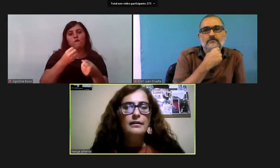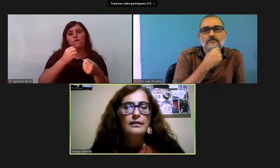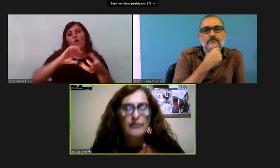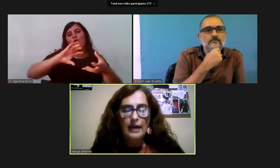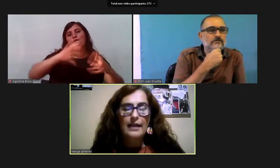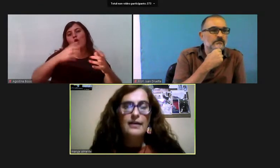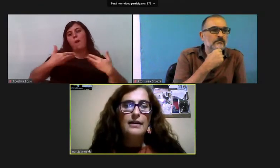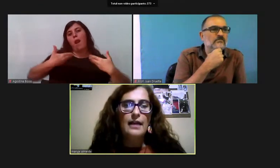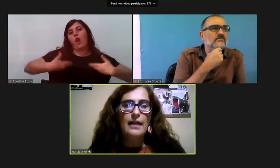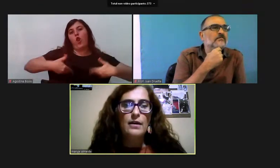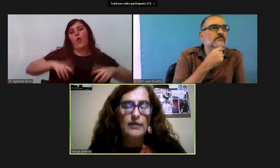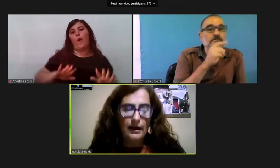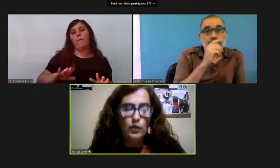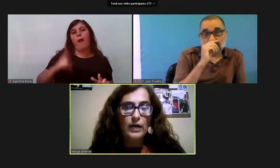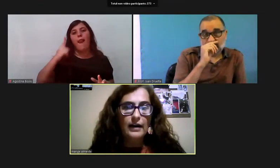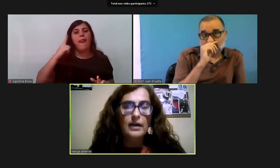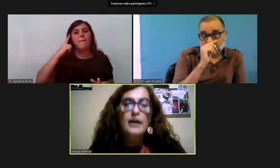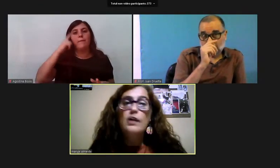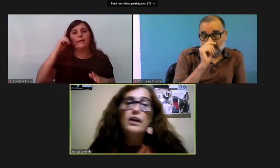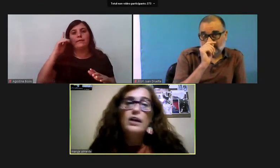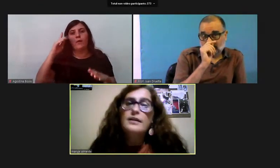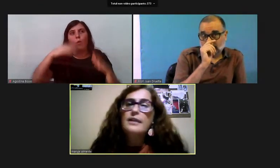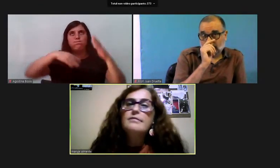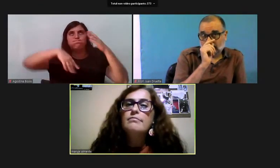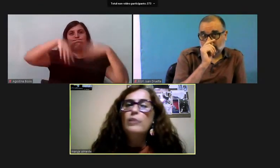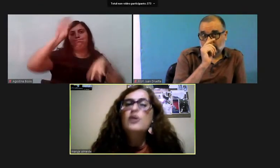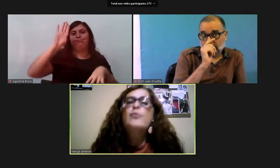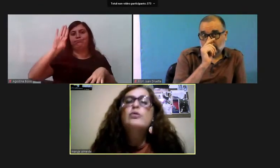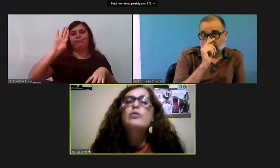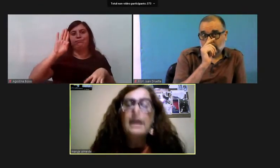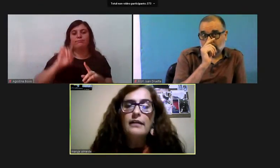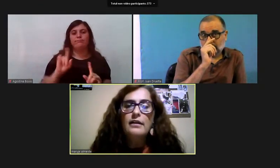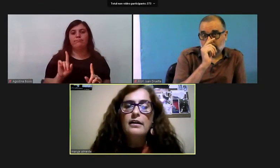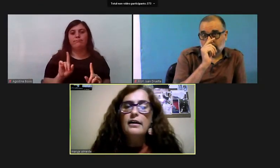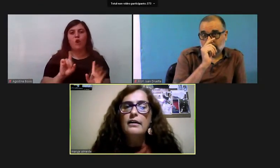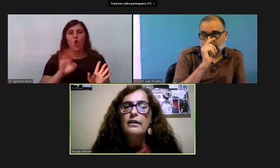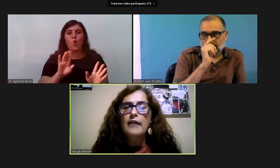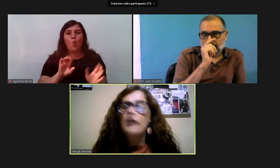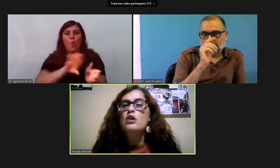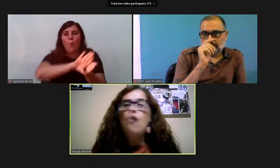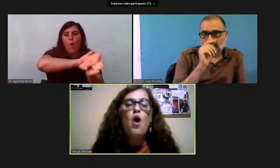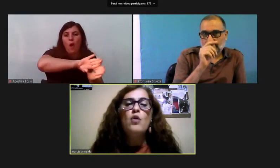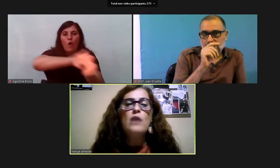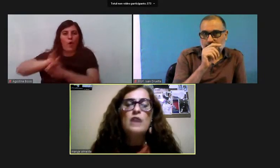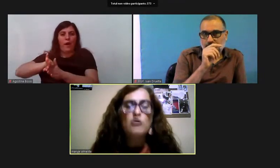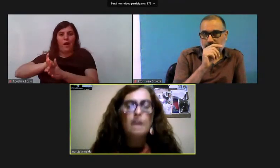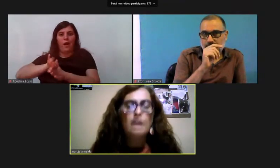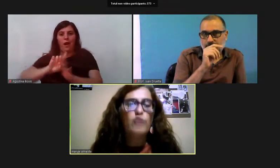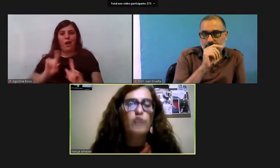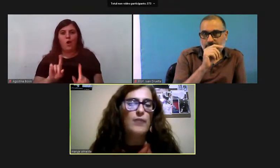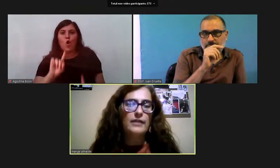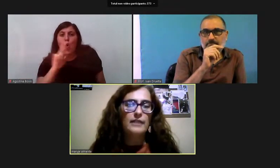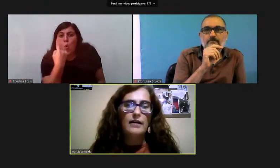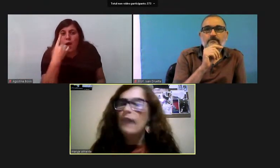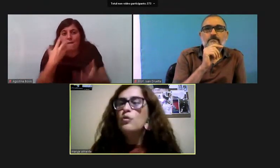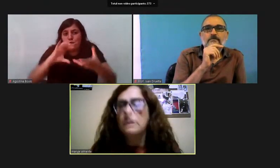creen que es la de educar, y lo que hay que hacer es, bueno, disputar que no hay una sola forma de aprender, hay muchas formas